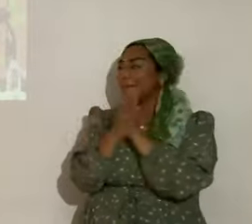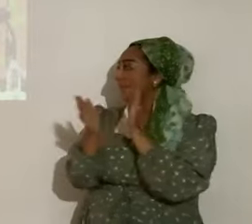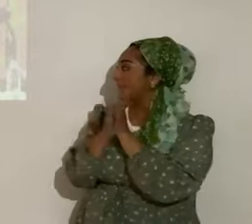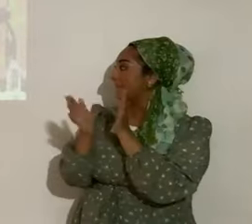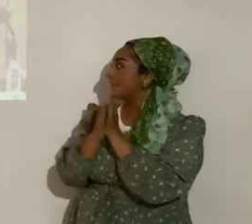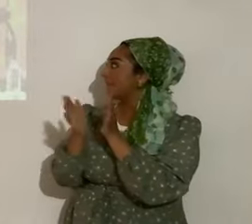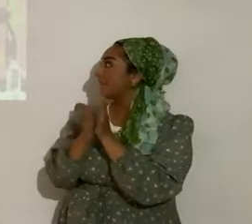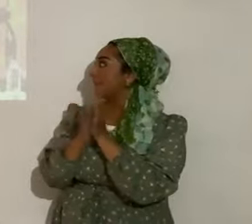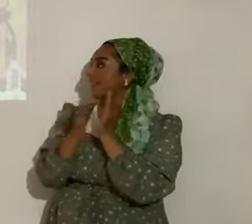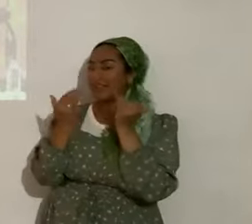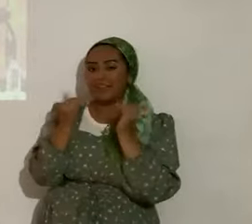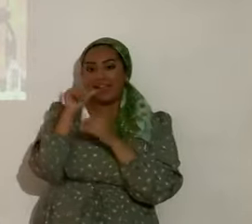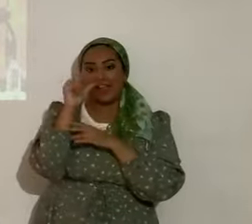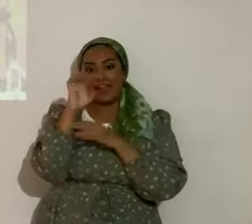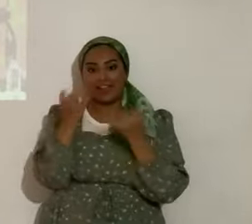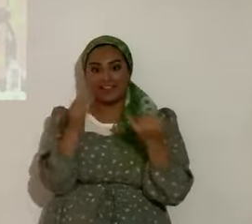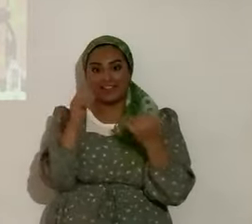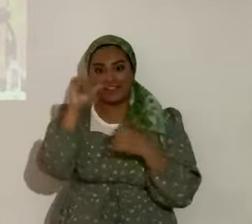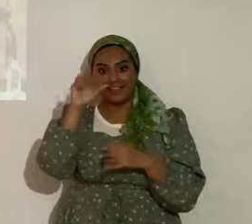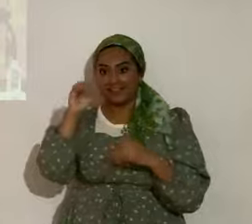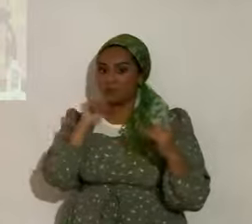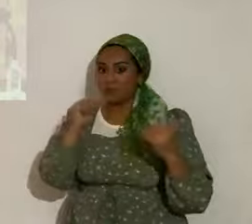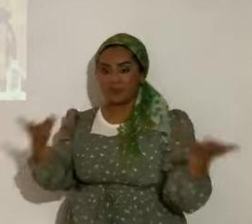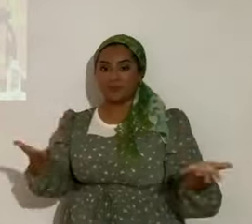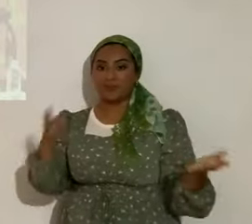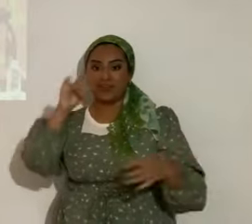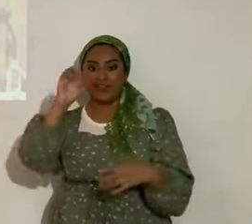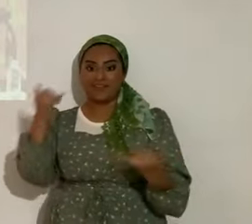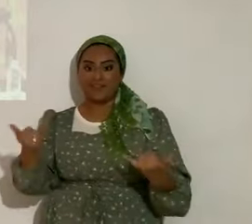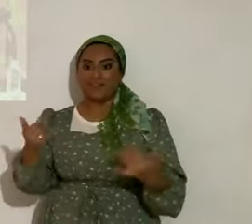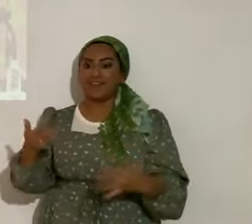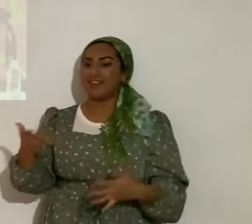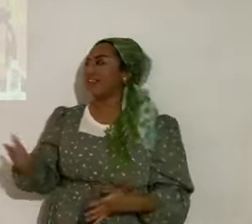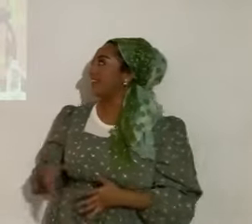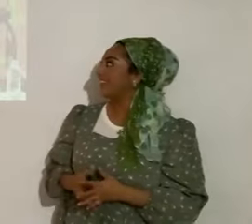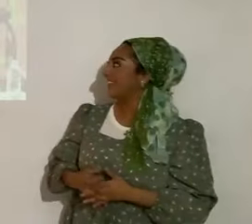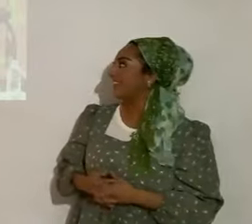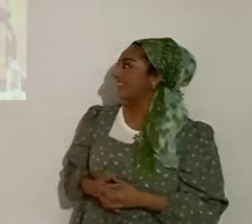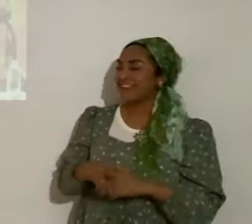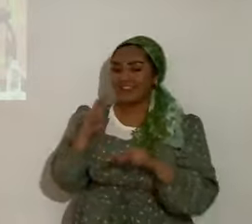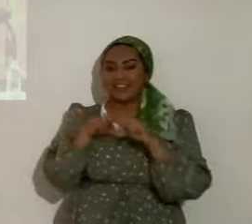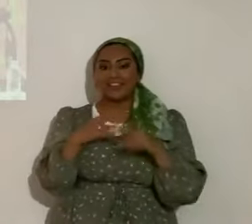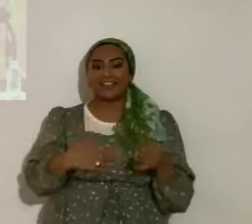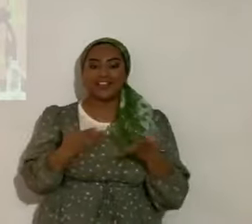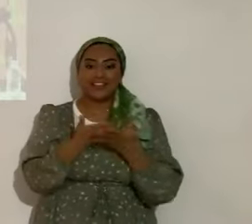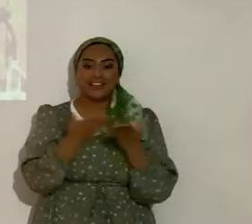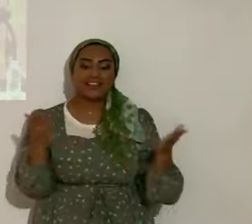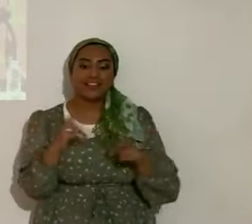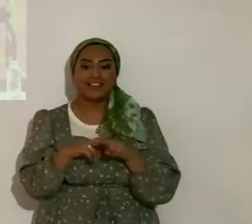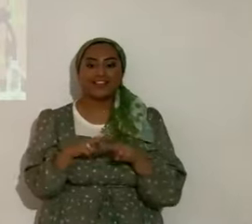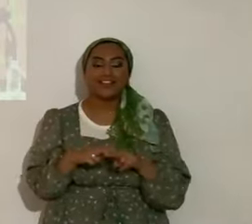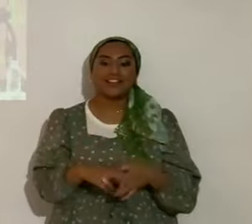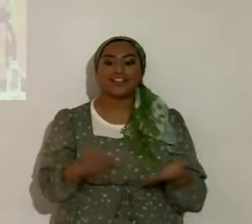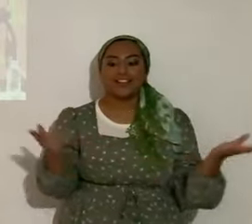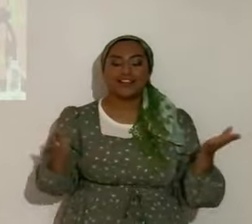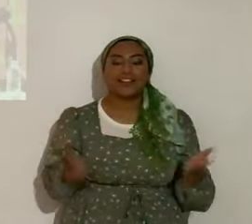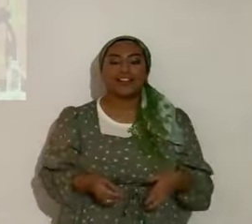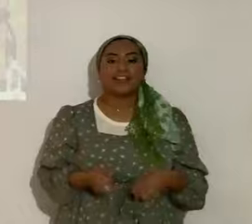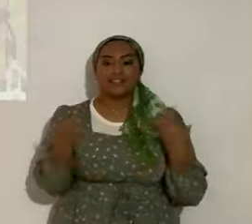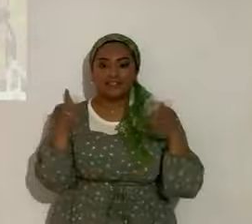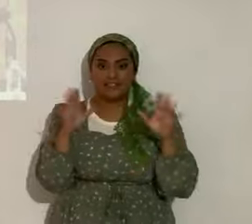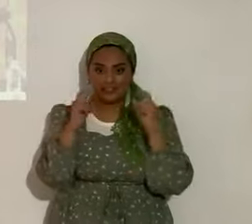Ahora sí estoy en vivo. Me voy a pellizcar. Así sí estoy en vivo. Aleluya. Bendito es el. Siéntense, por favor, amados aquí. Bueno, ahora ya